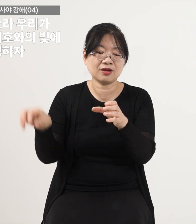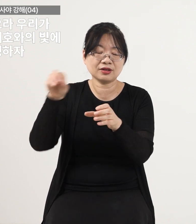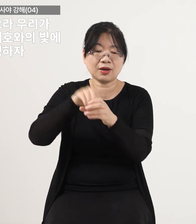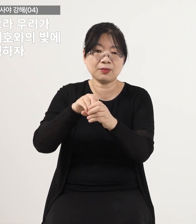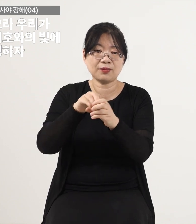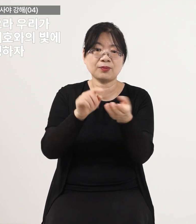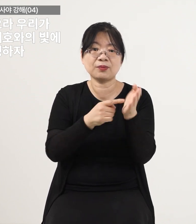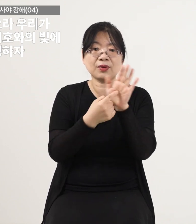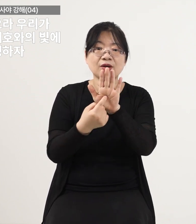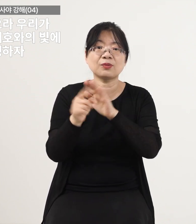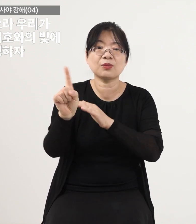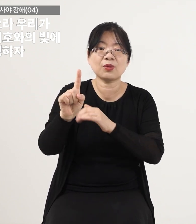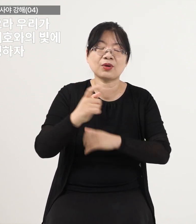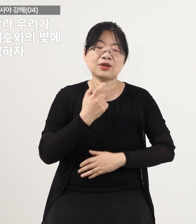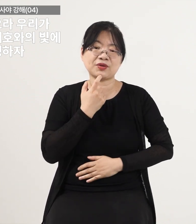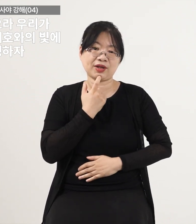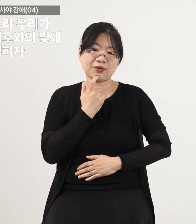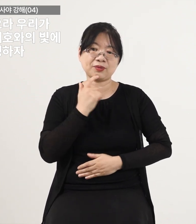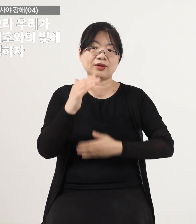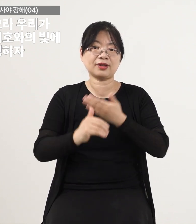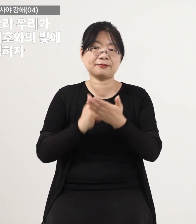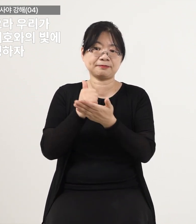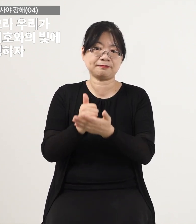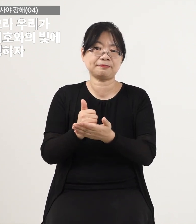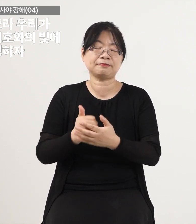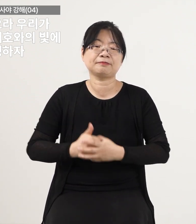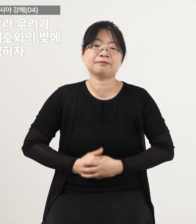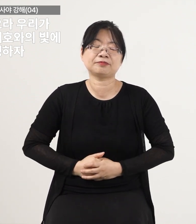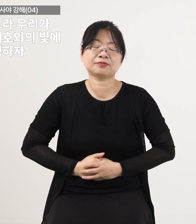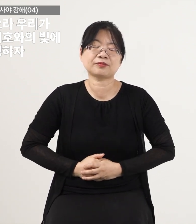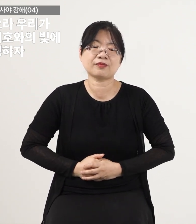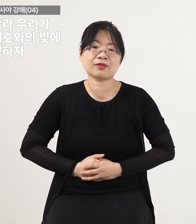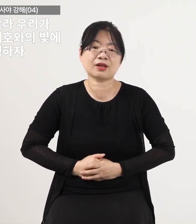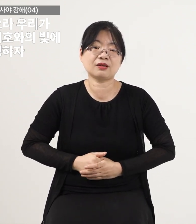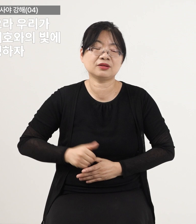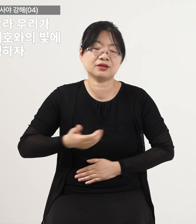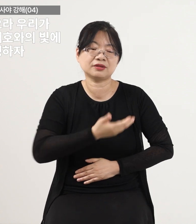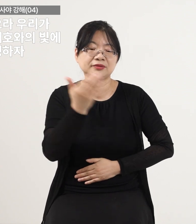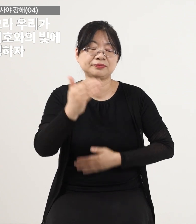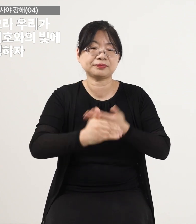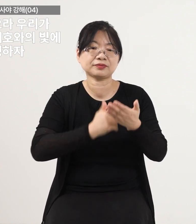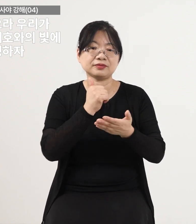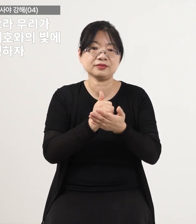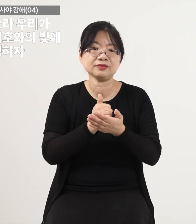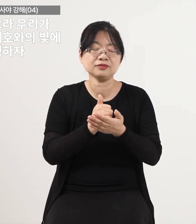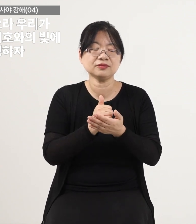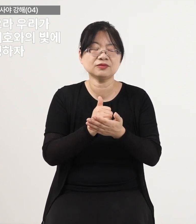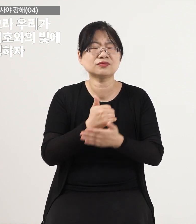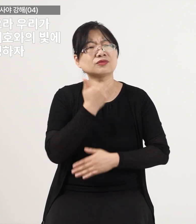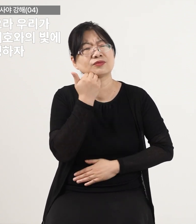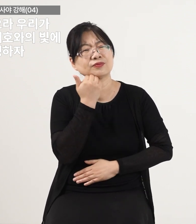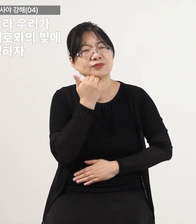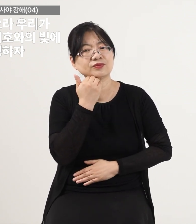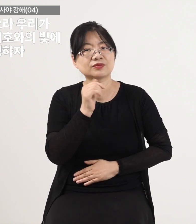담아진 표현이 야곱의 하나님. 저들의 하나님은 도대체 어떤